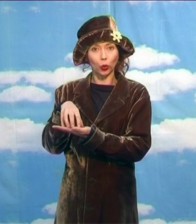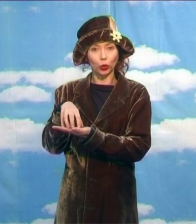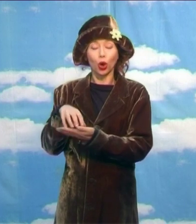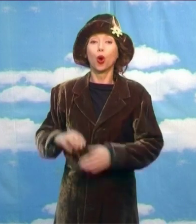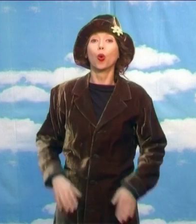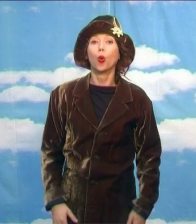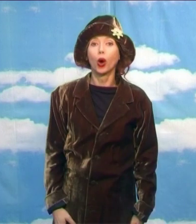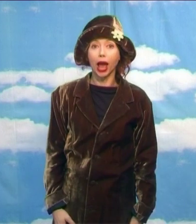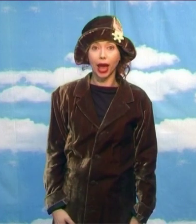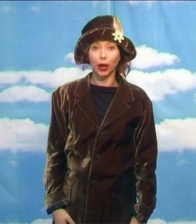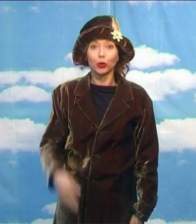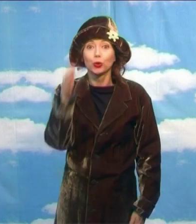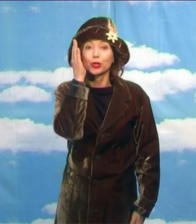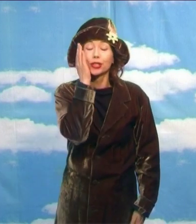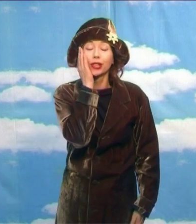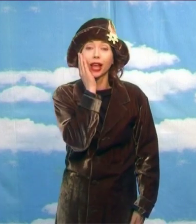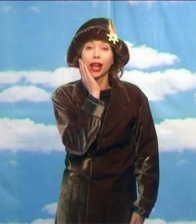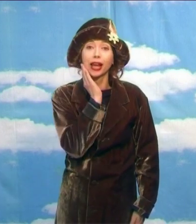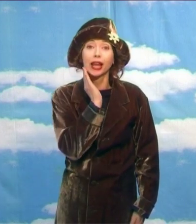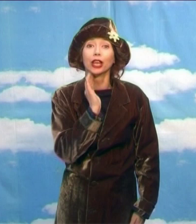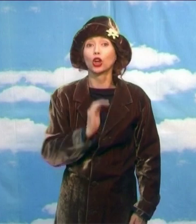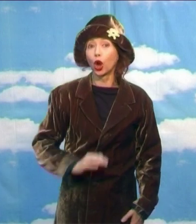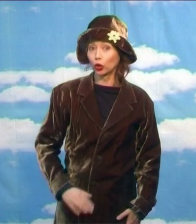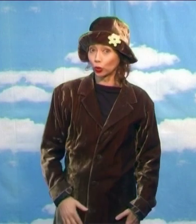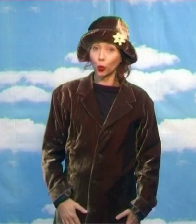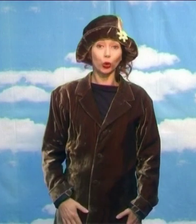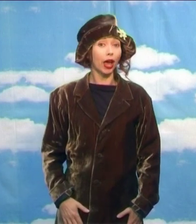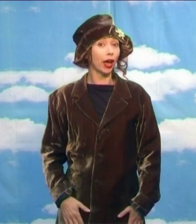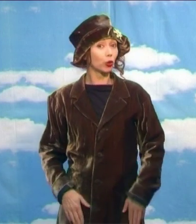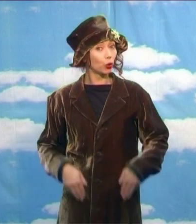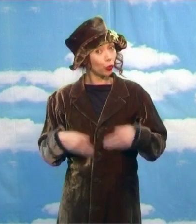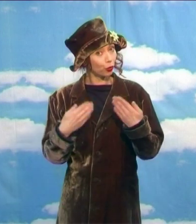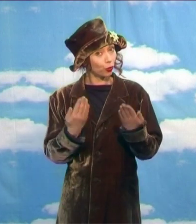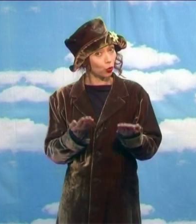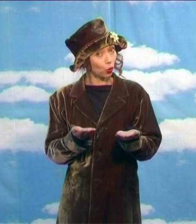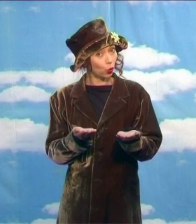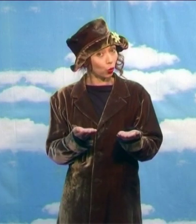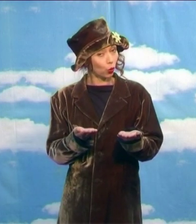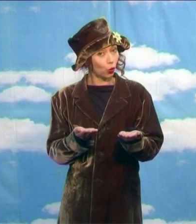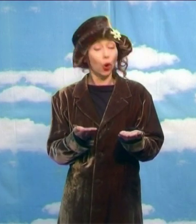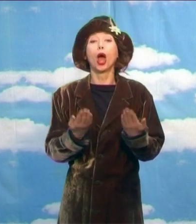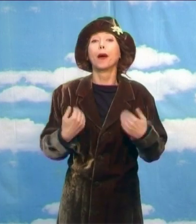pepparkakor. Och är du snäll, ja då kan du få.